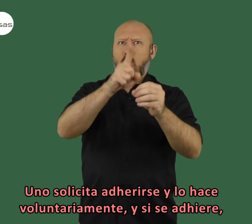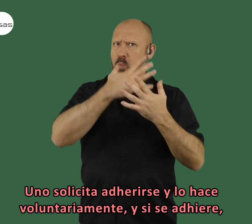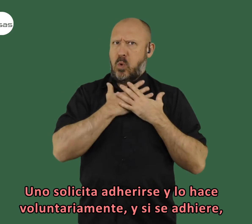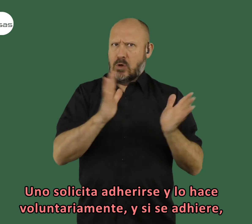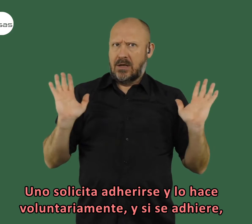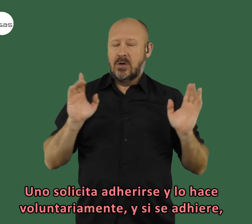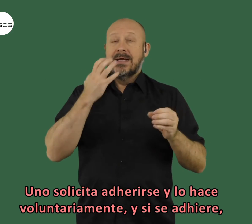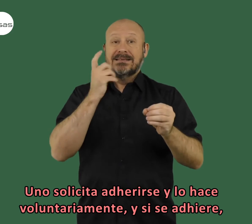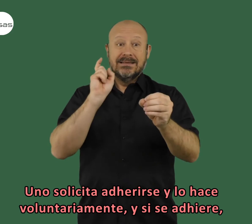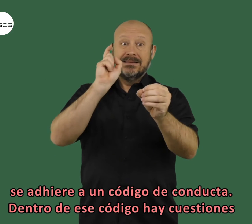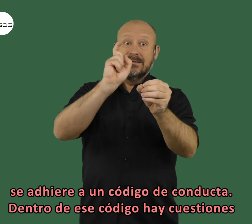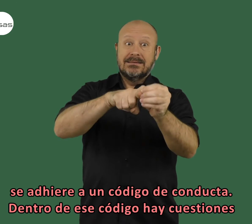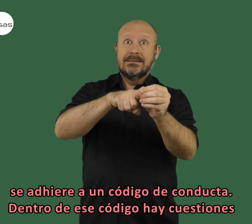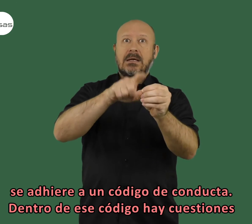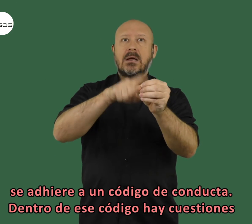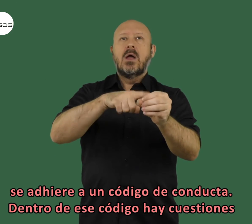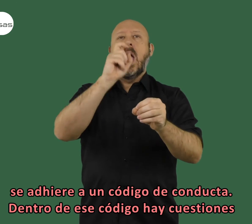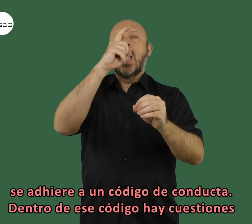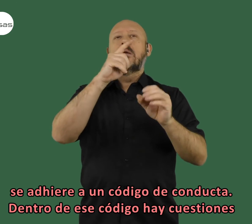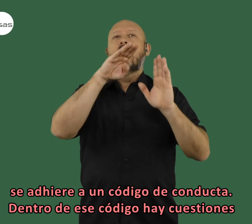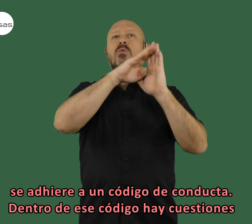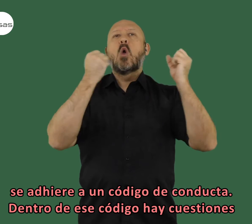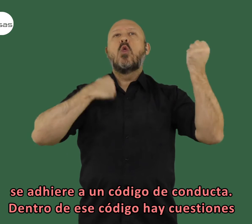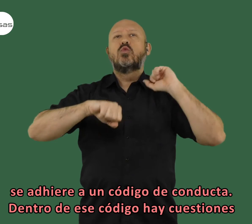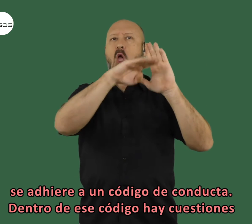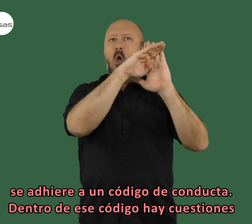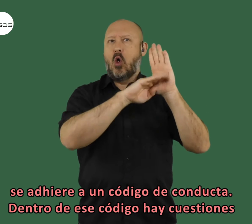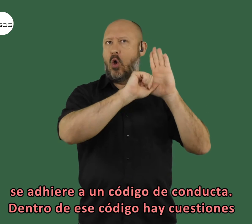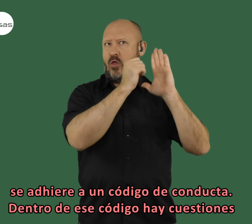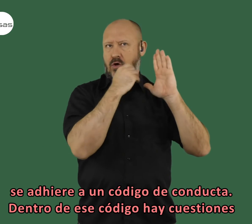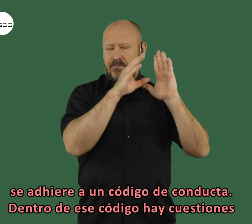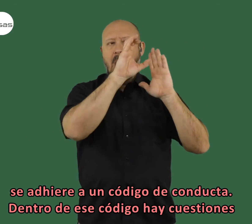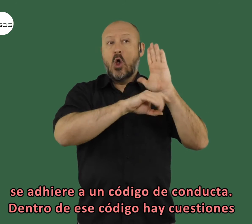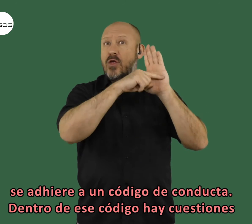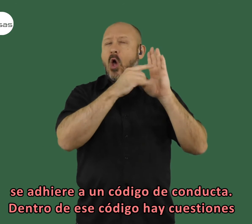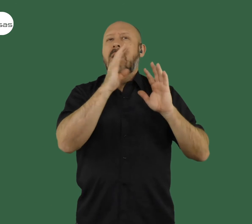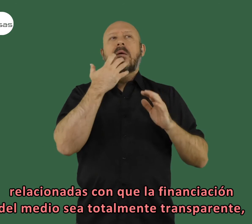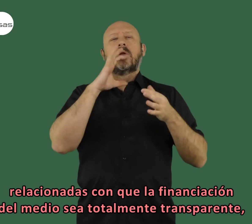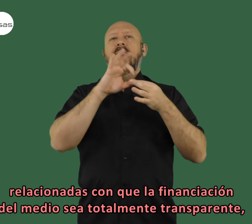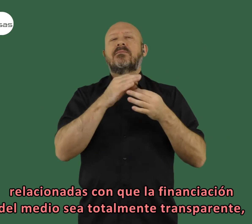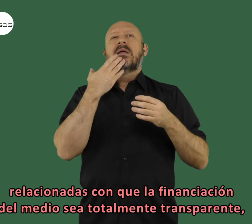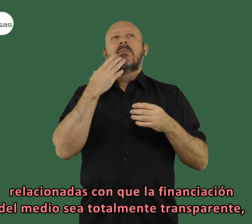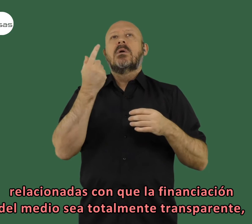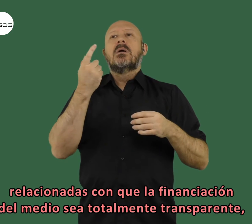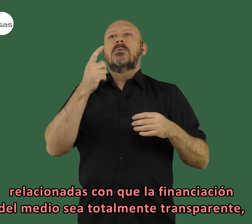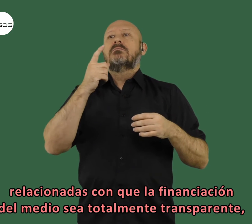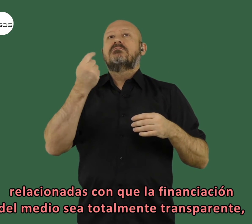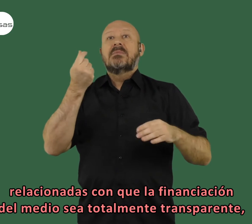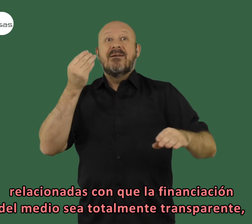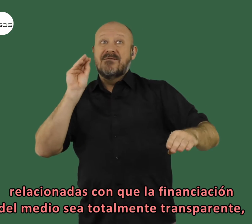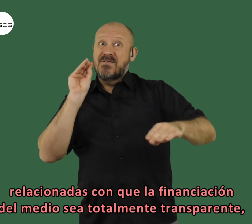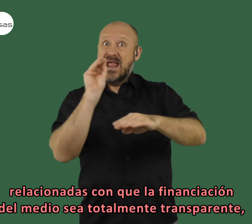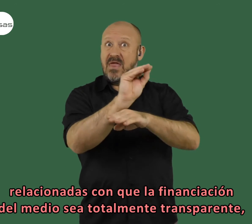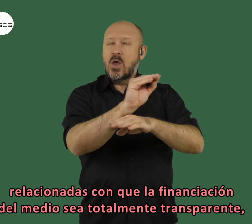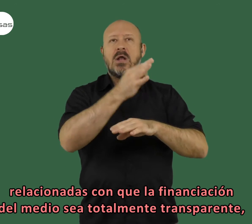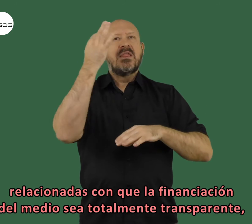hace voluntariamente. Y si se adhiere a un código de conducta. Dentro de ese código hay cuestiones relacionadas con que la financiación del